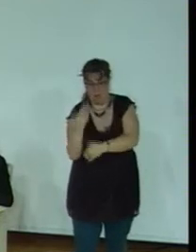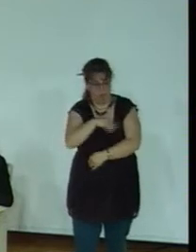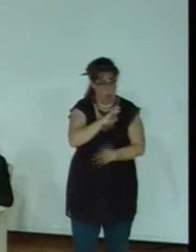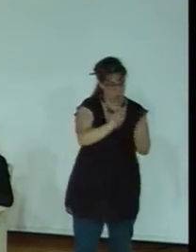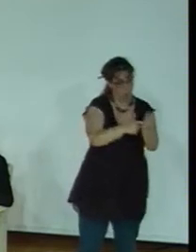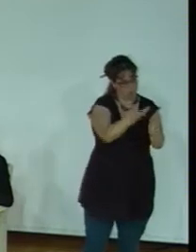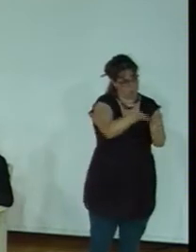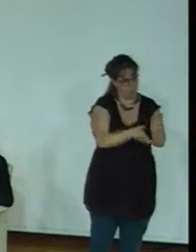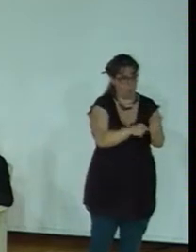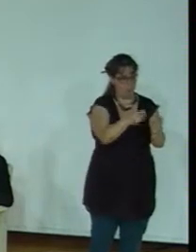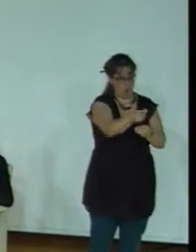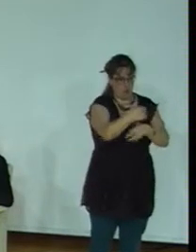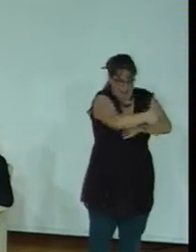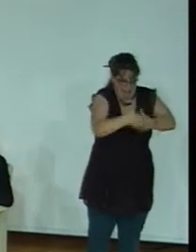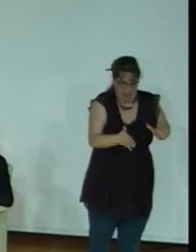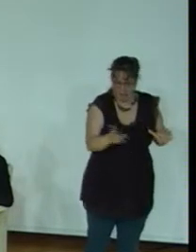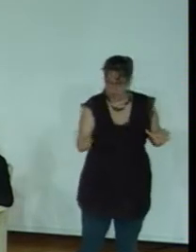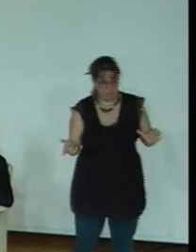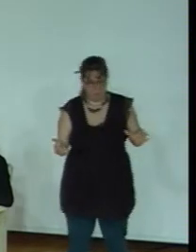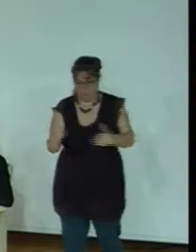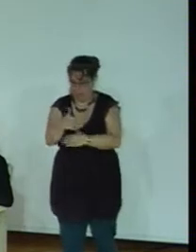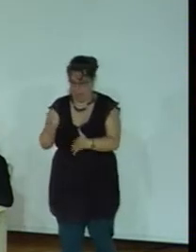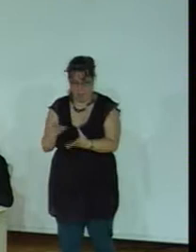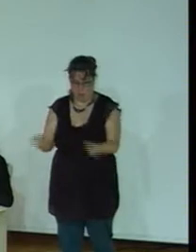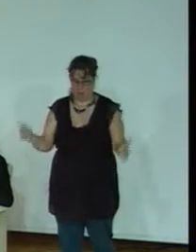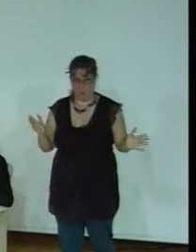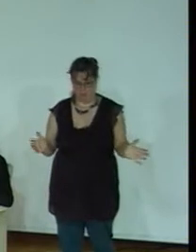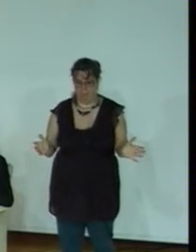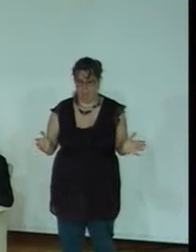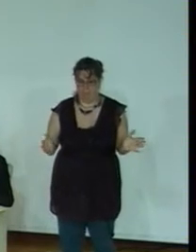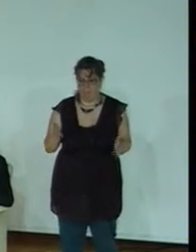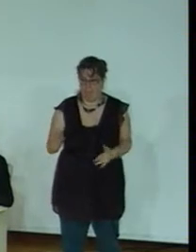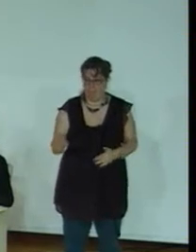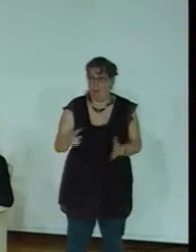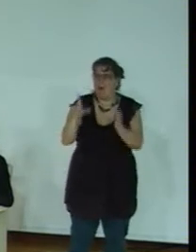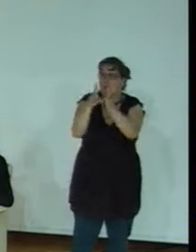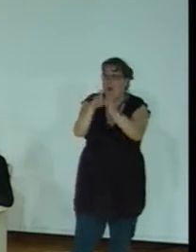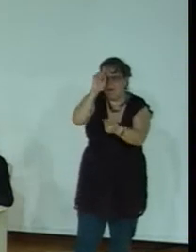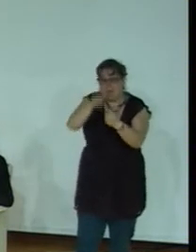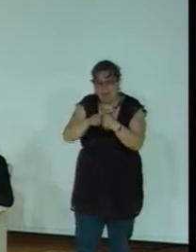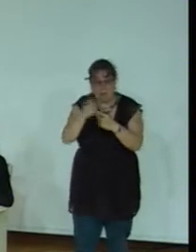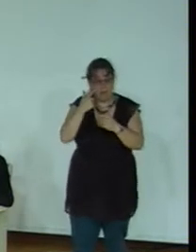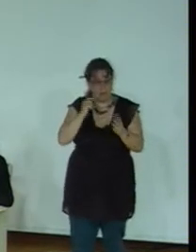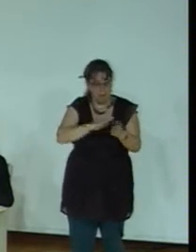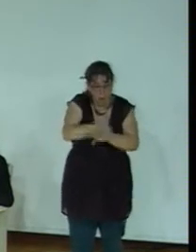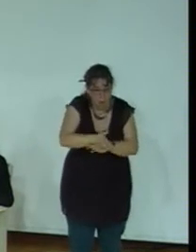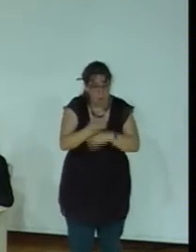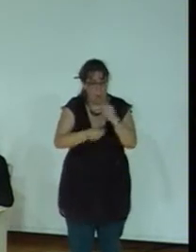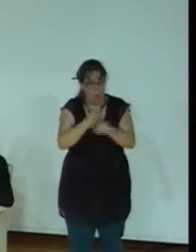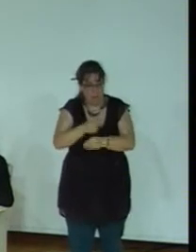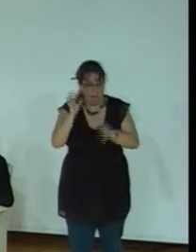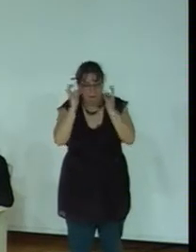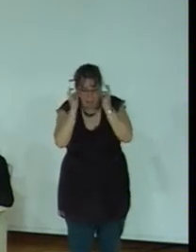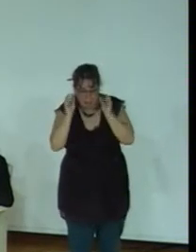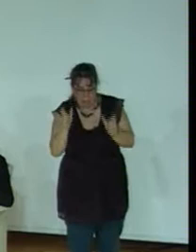connaît. C'était le cas de la loi renseignement, où, encore une fois, ce n'est pas une loi qui concerne les perquisitions ou les écoutes réalisées par les policiers. Ce n'était